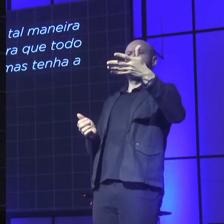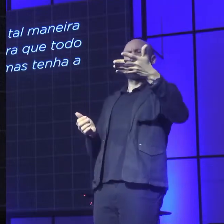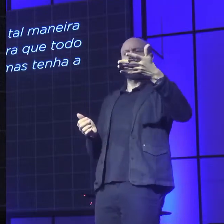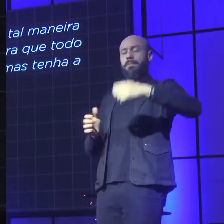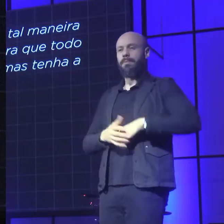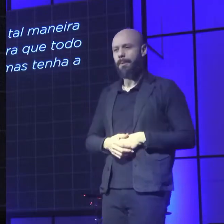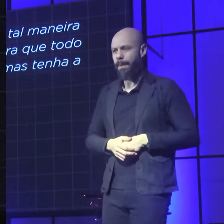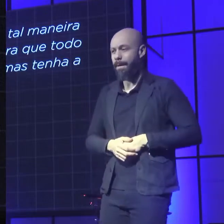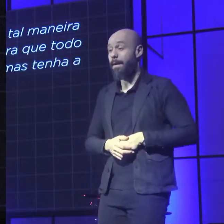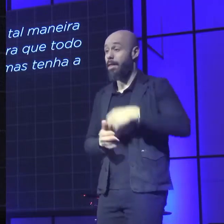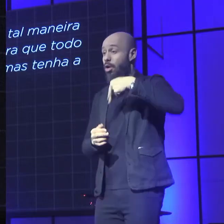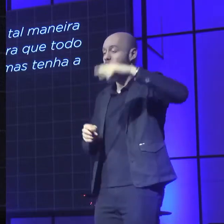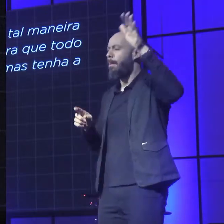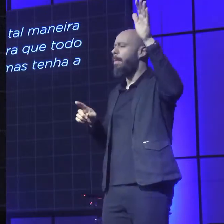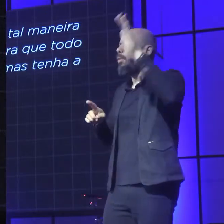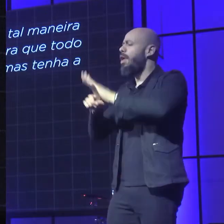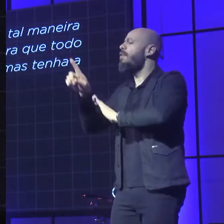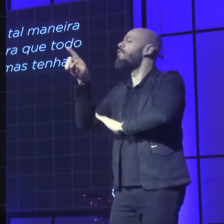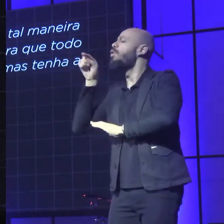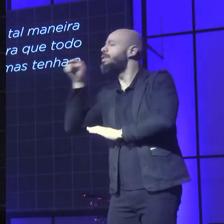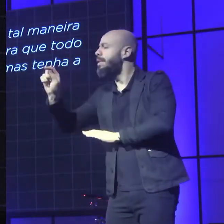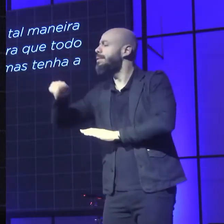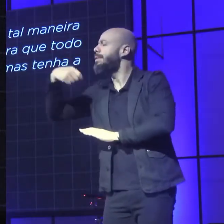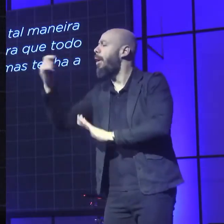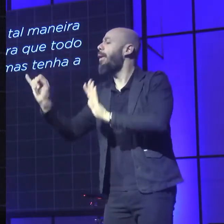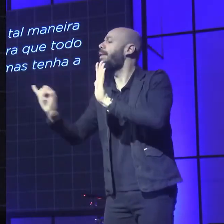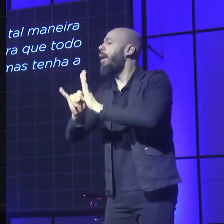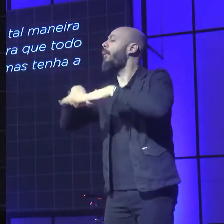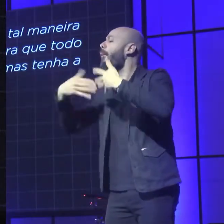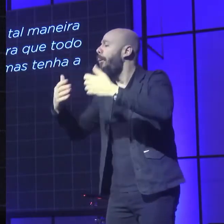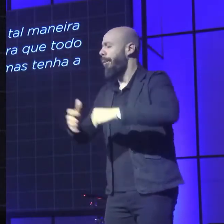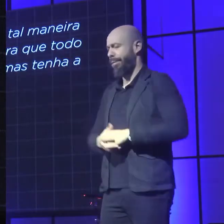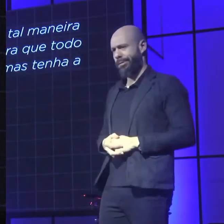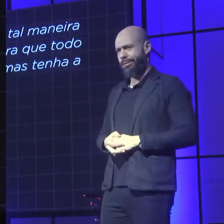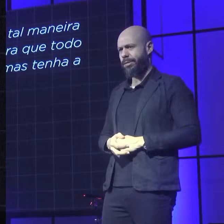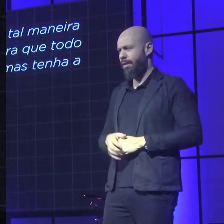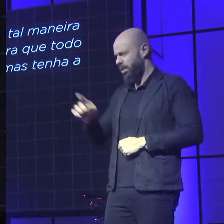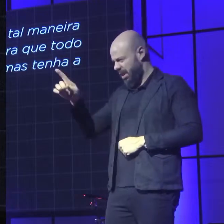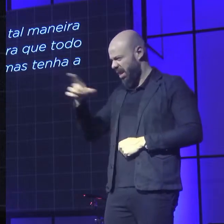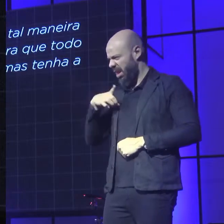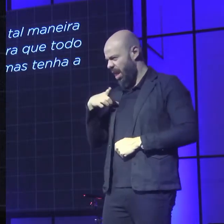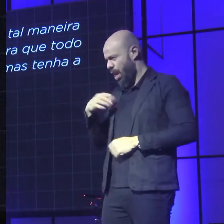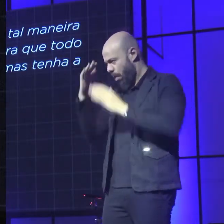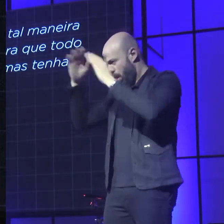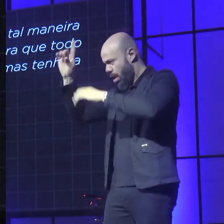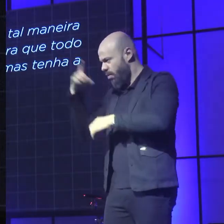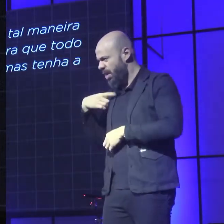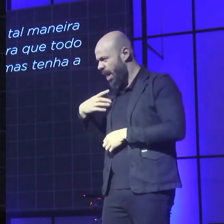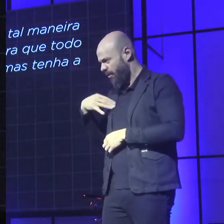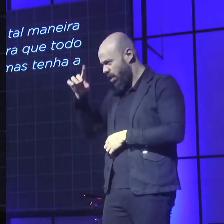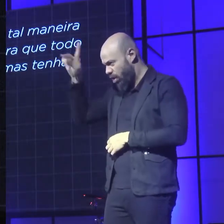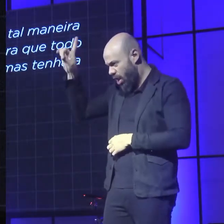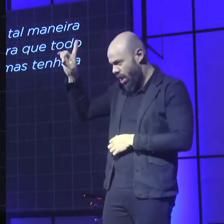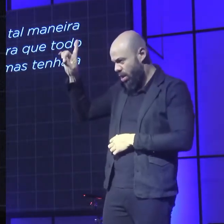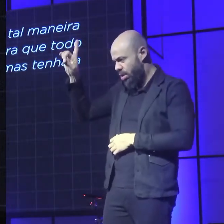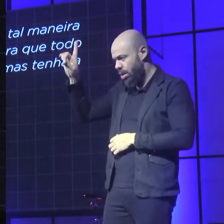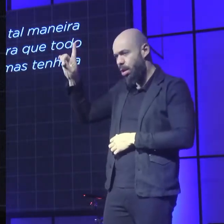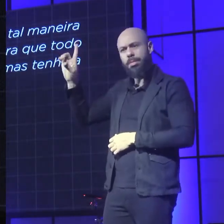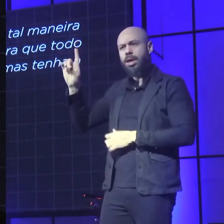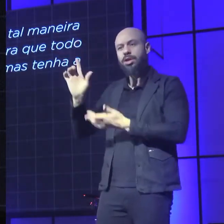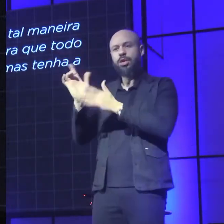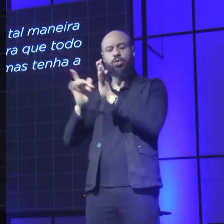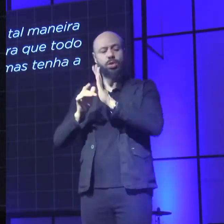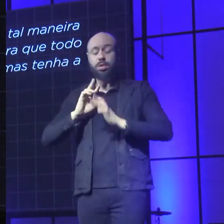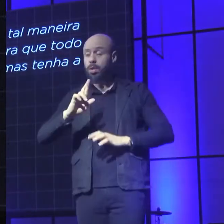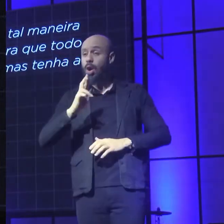perguntar sobre a identidade de Jesus, ele foi para perguntar a respeito se Jesus realmente era de Deus e por que Jesus levou por esse lado. Porque a